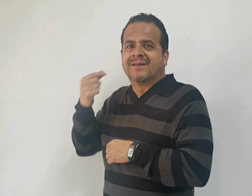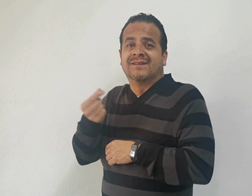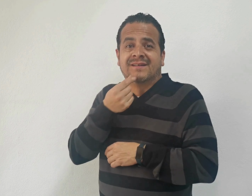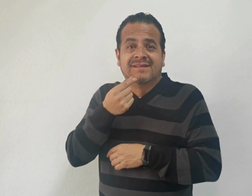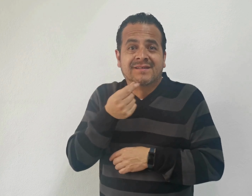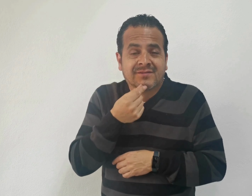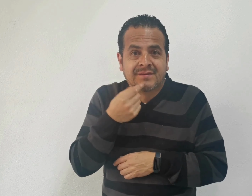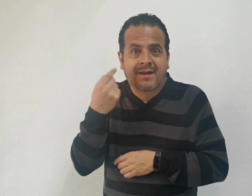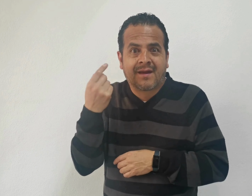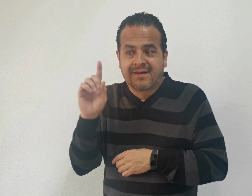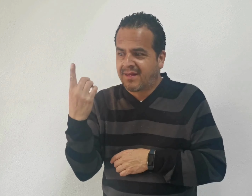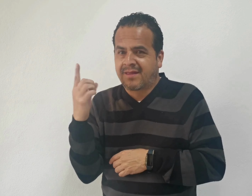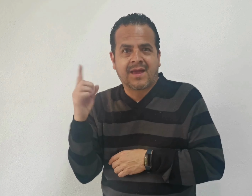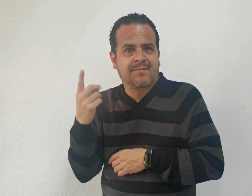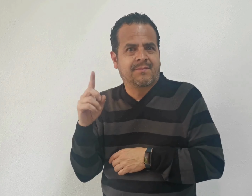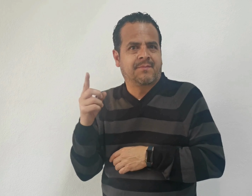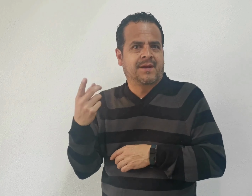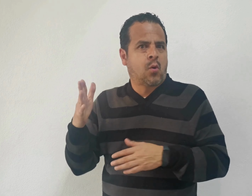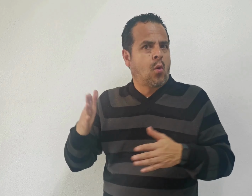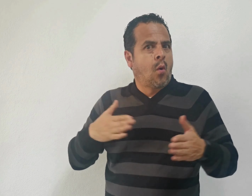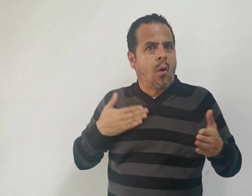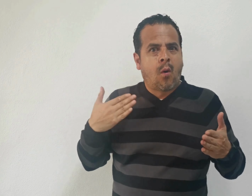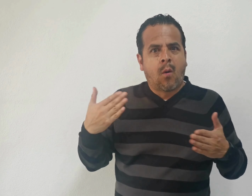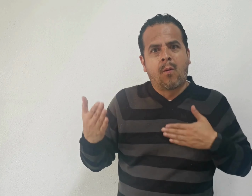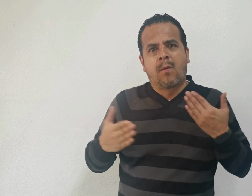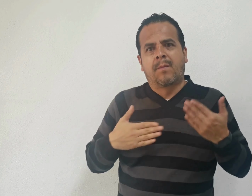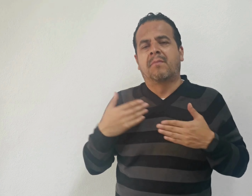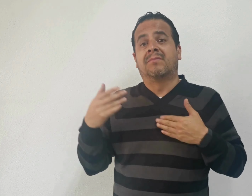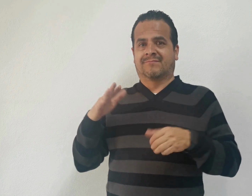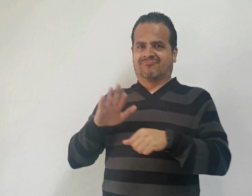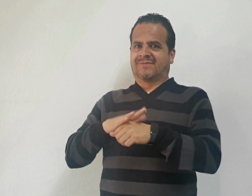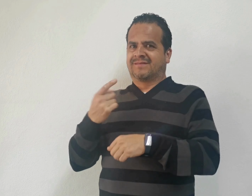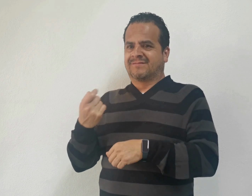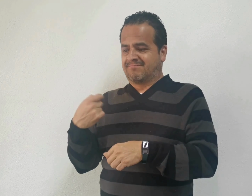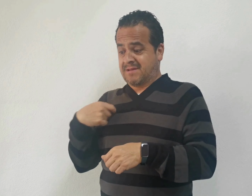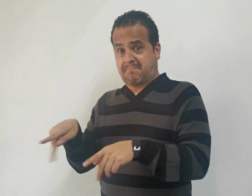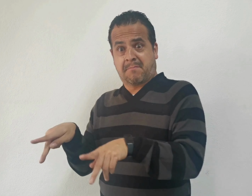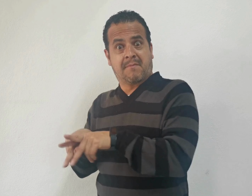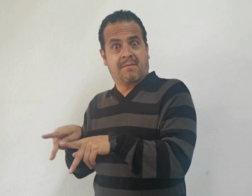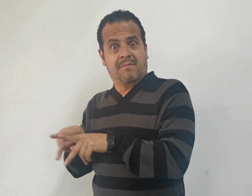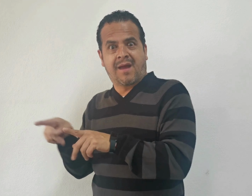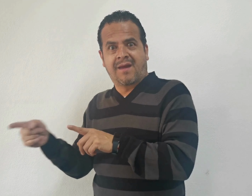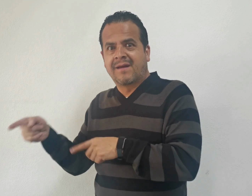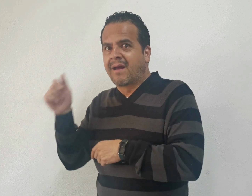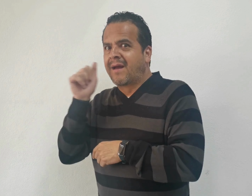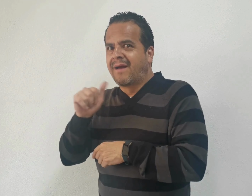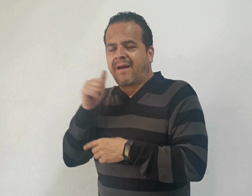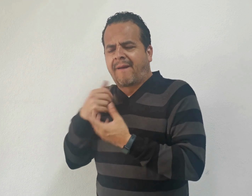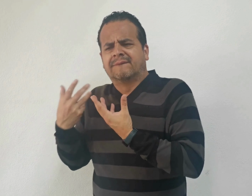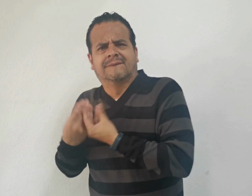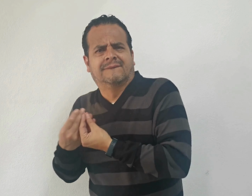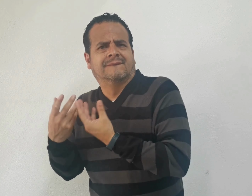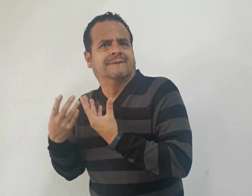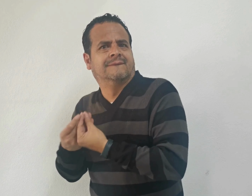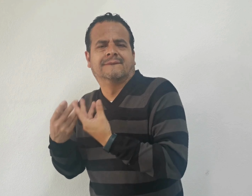época eh Porque compartía mucho tiempo con mis primos o sea en realidad para mí era muy simbólico justo como lo dices al final familia que